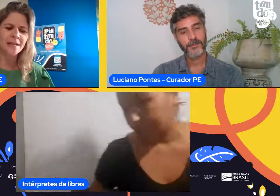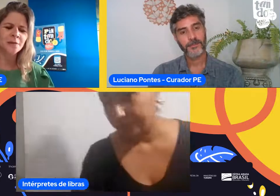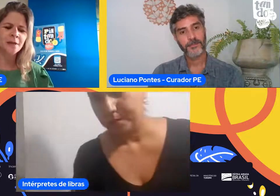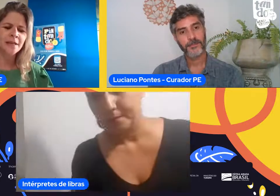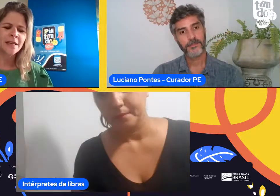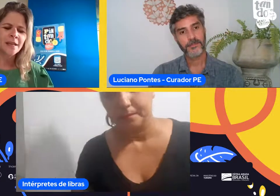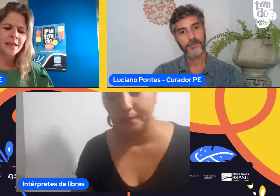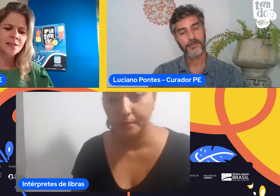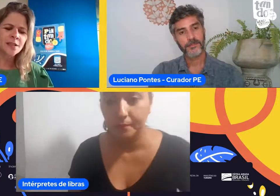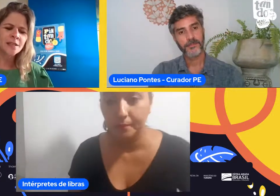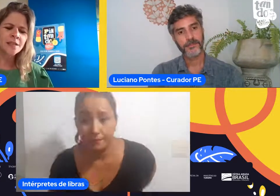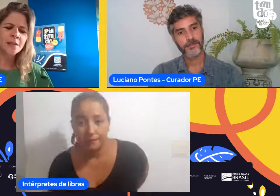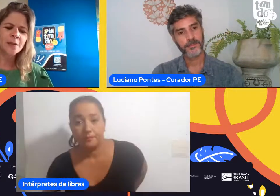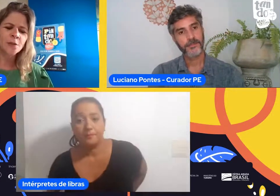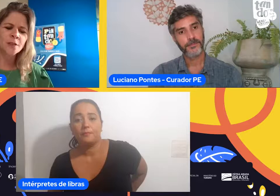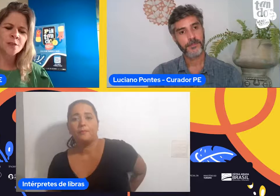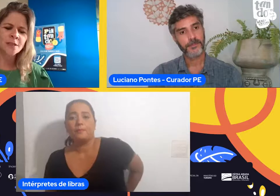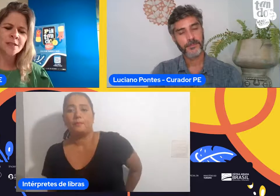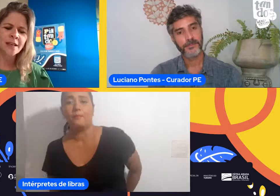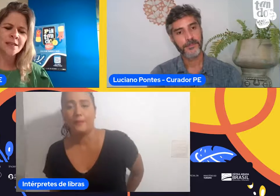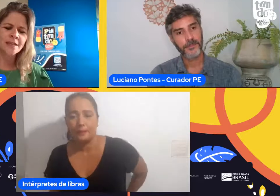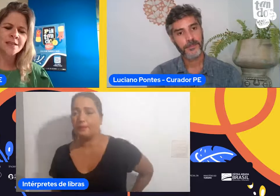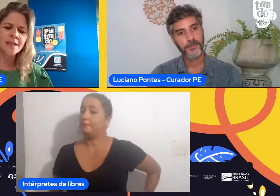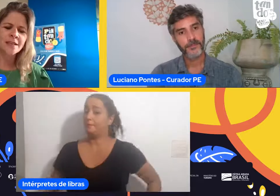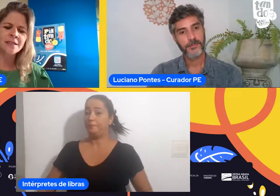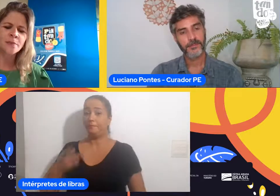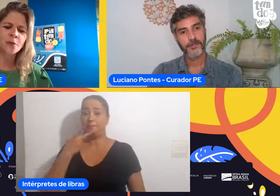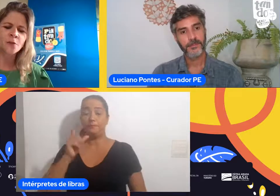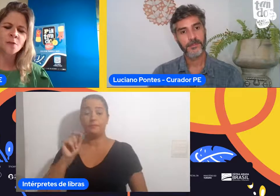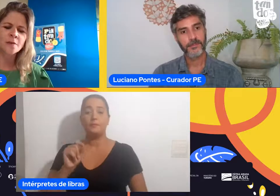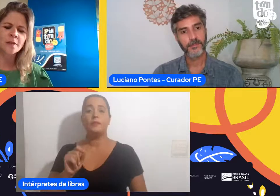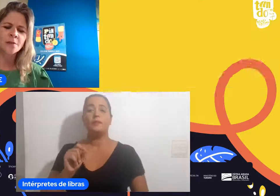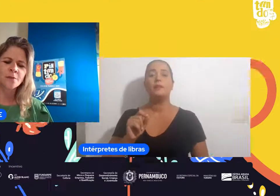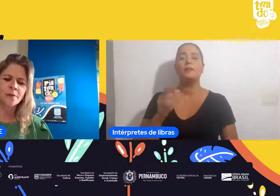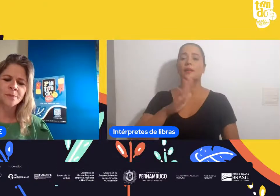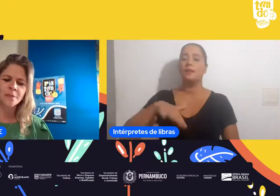ano passado, que as crianças são atores sociais e